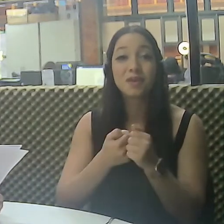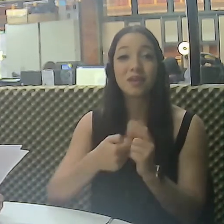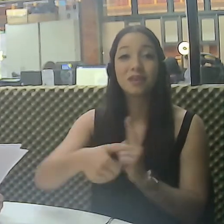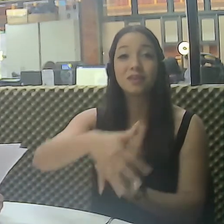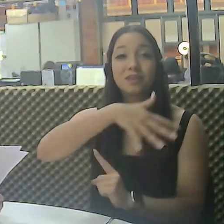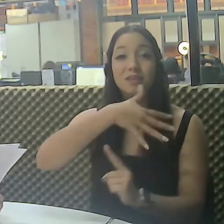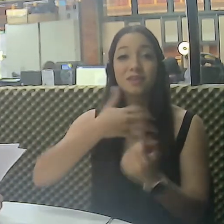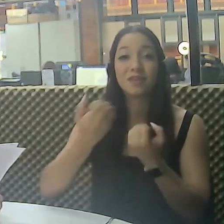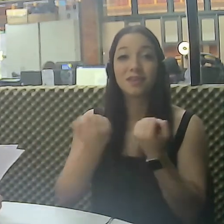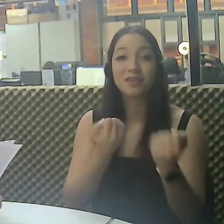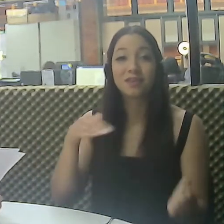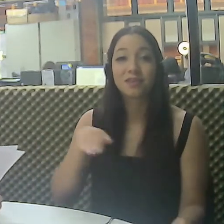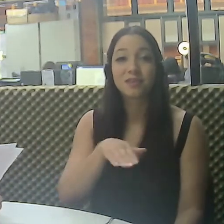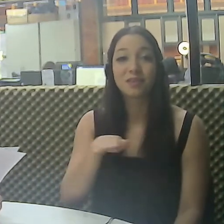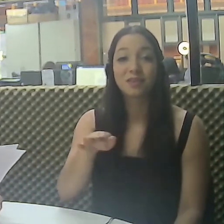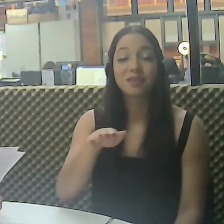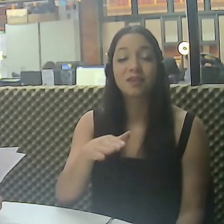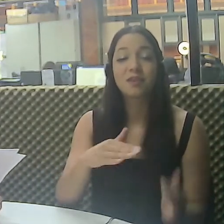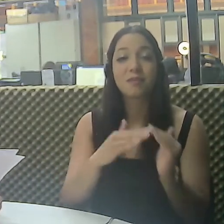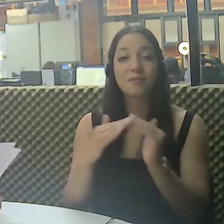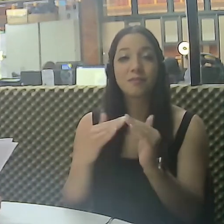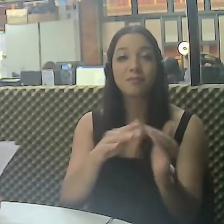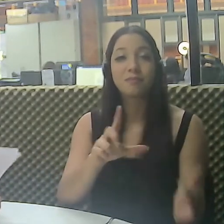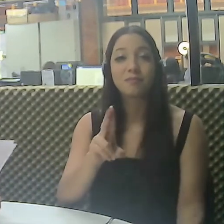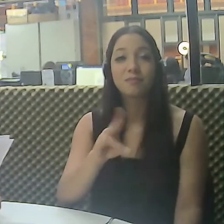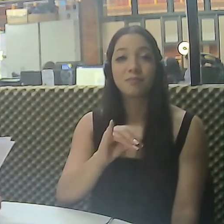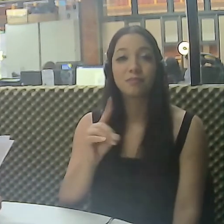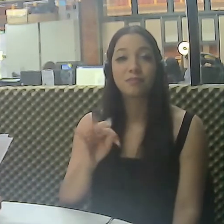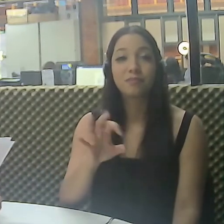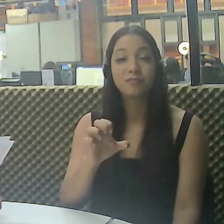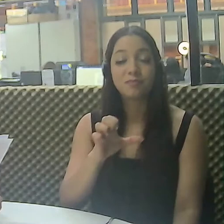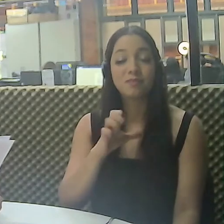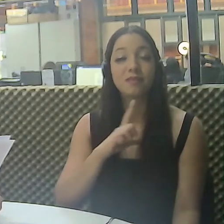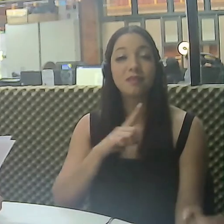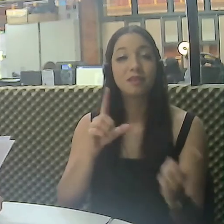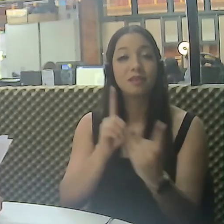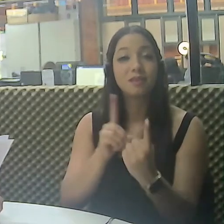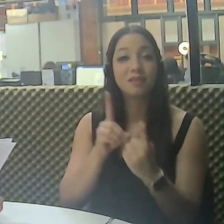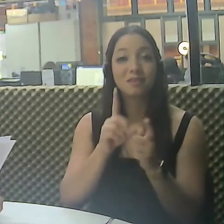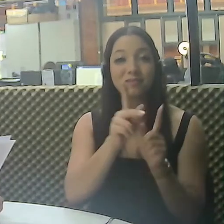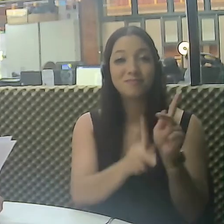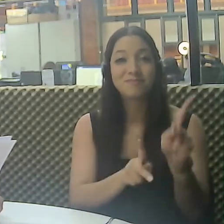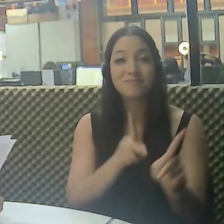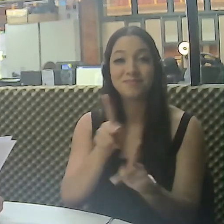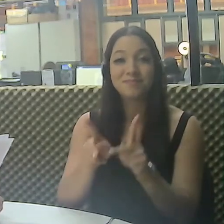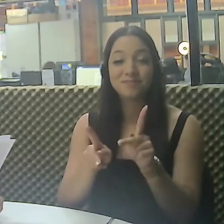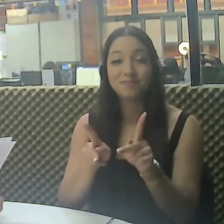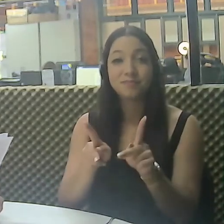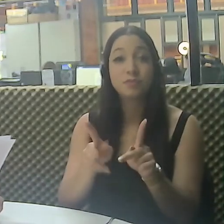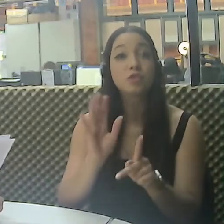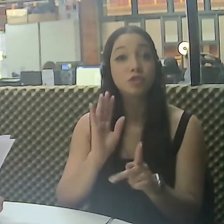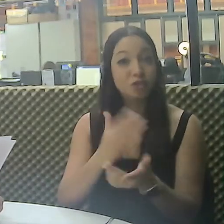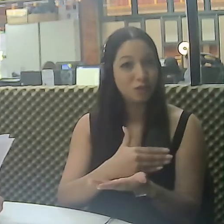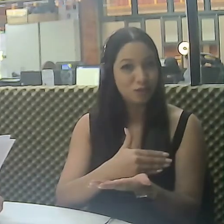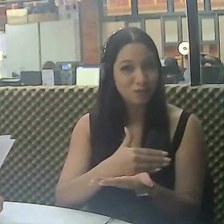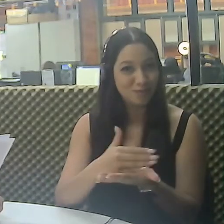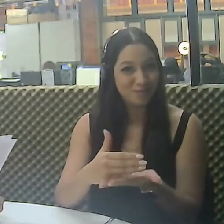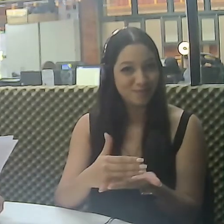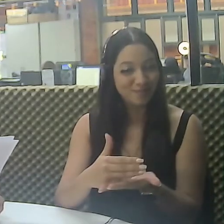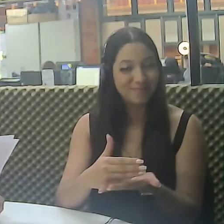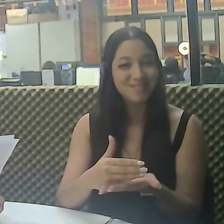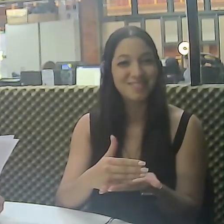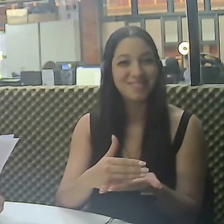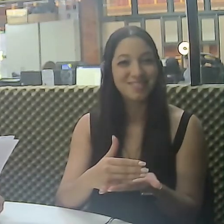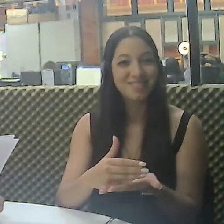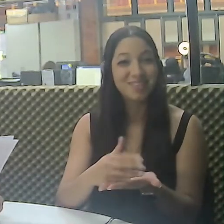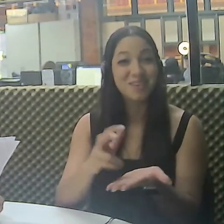está estacionado no bairro Luzotti de Freitas, onde inicia os atendimentos à população. Onde já iniciou os atendimentos à